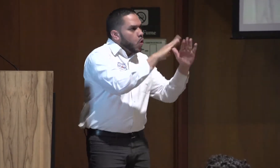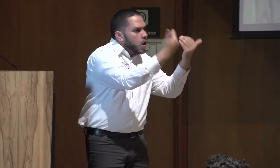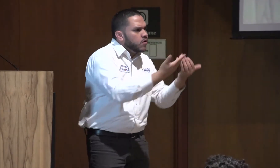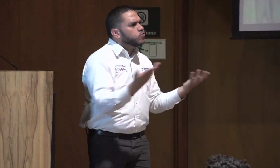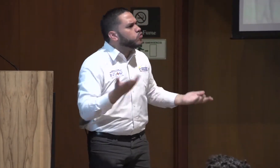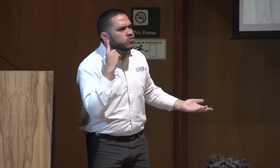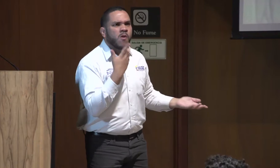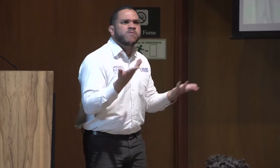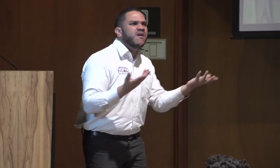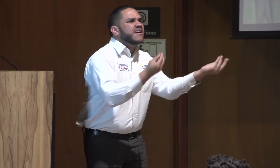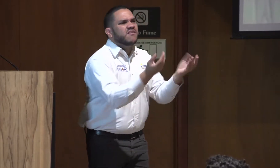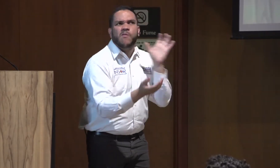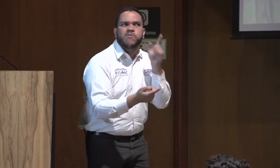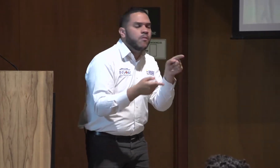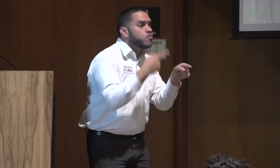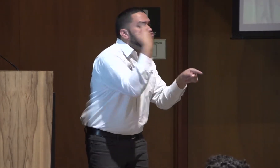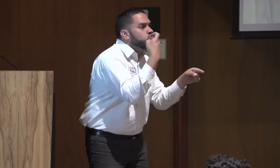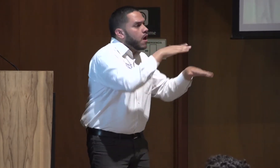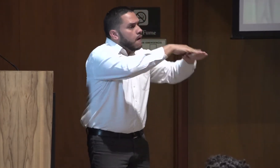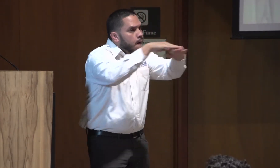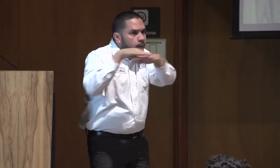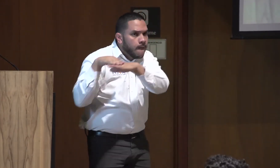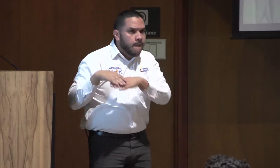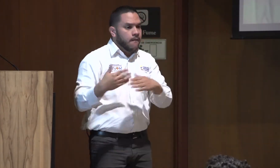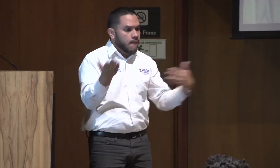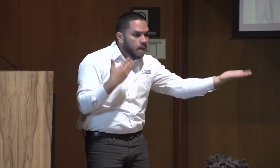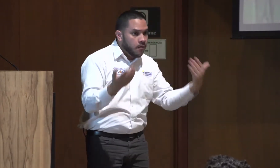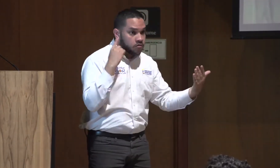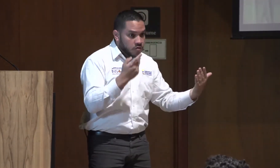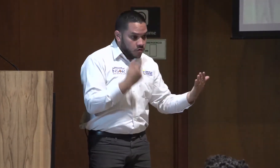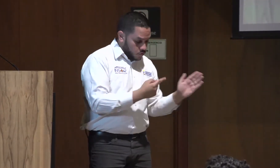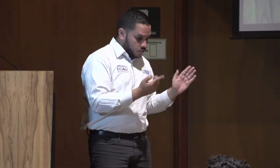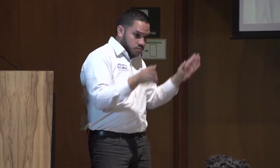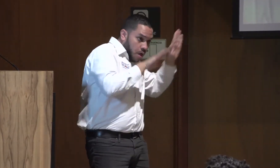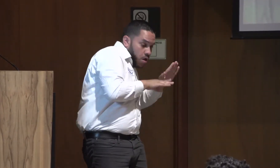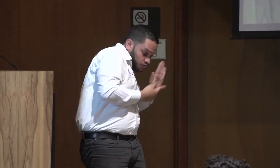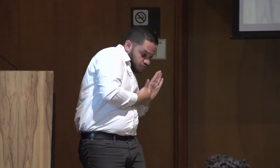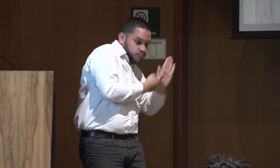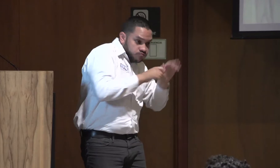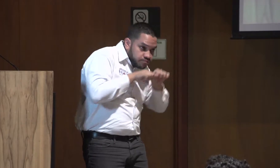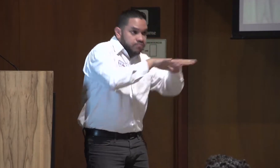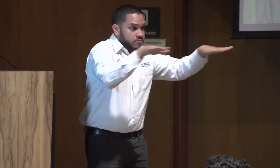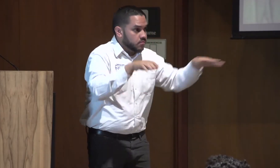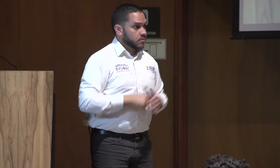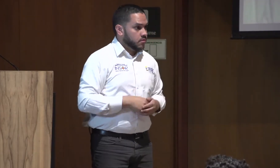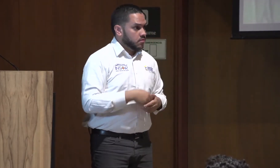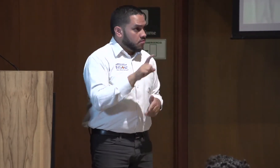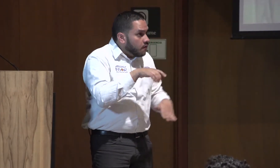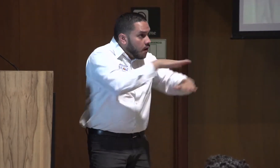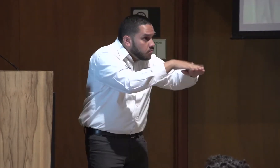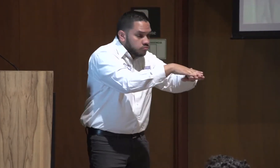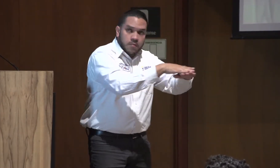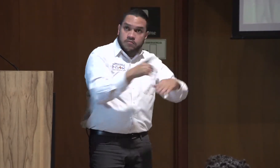ver dónde es que está la población sorda. La población sorda tiene que saber de esto, la población sorda debe enterarse